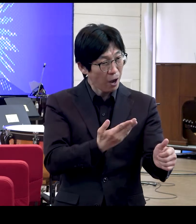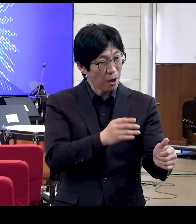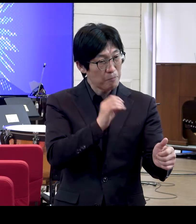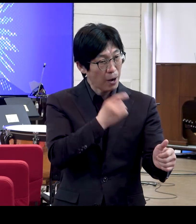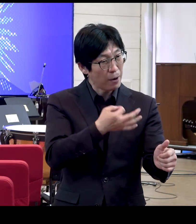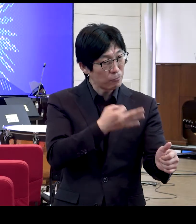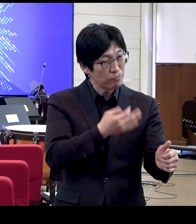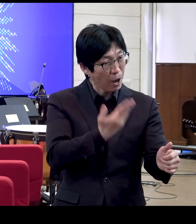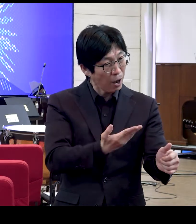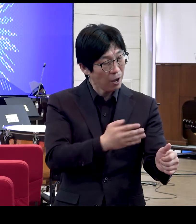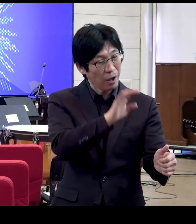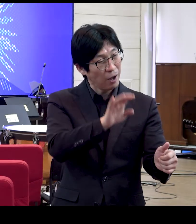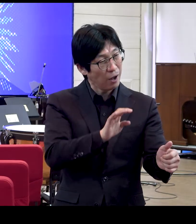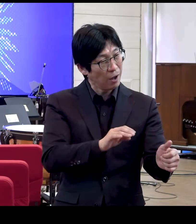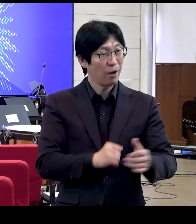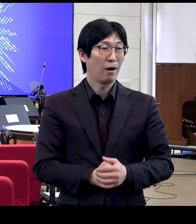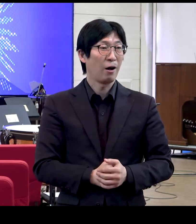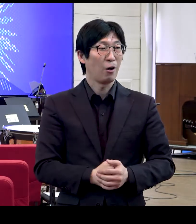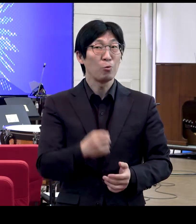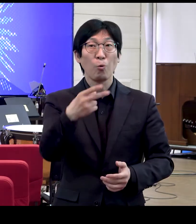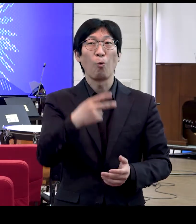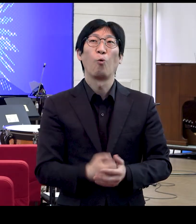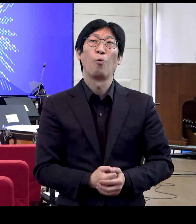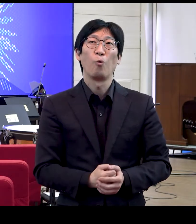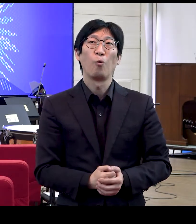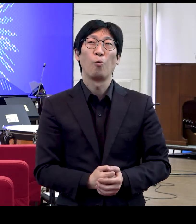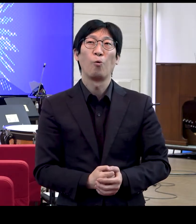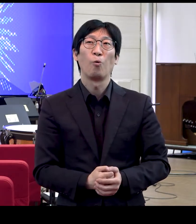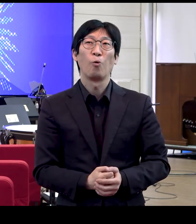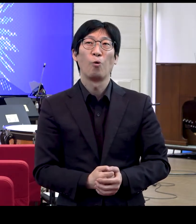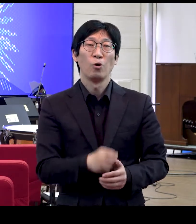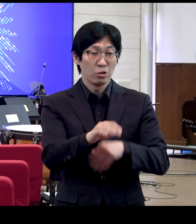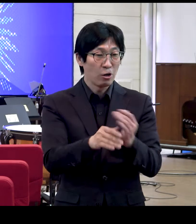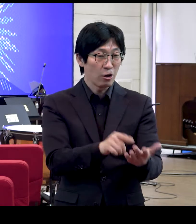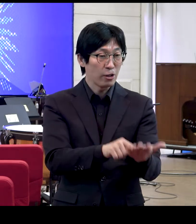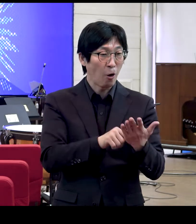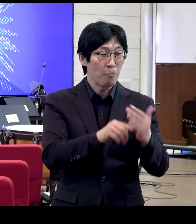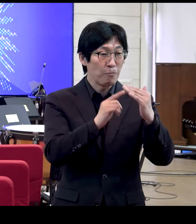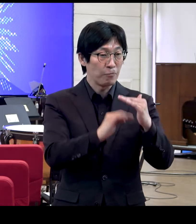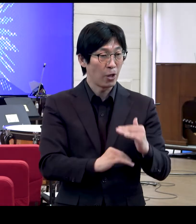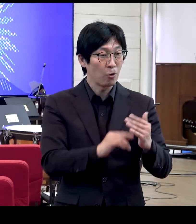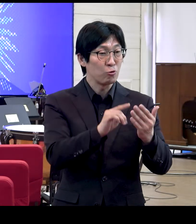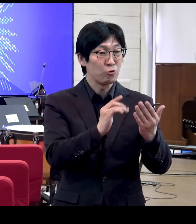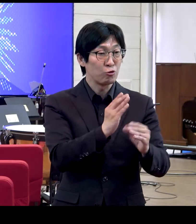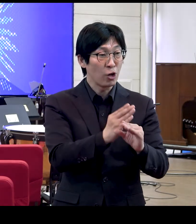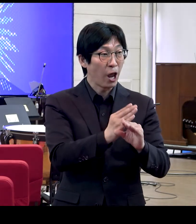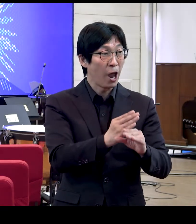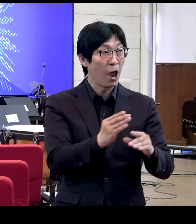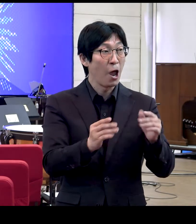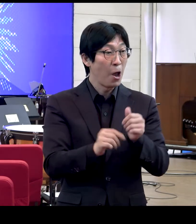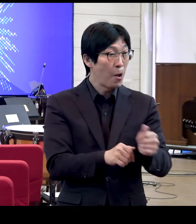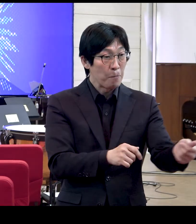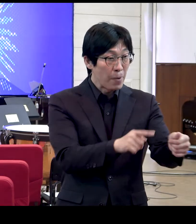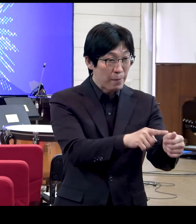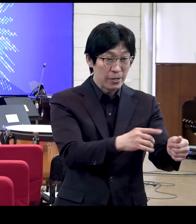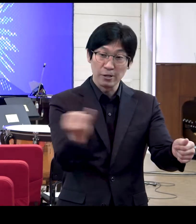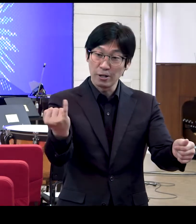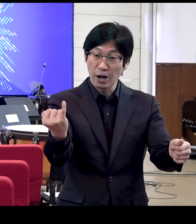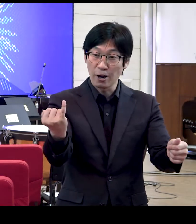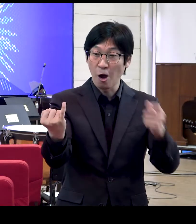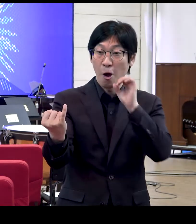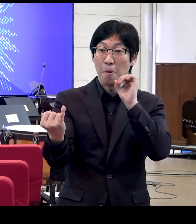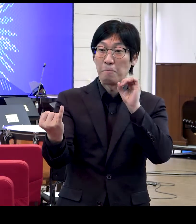자, 그런데 그게 끝이 아니에요. 거기다가 말씀 보니까 말씀에 어떤 게 나옵니까? 그 뱀이 여자에게 말까지 걸어요.